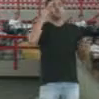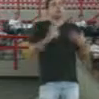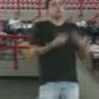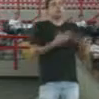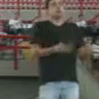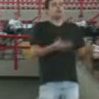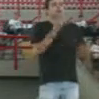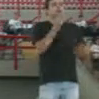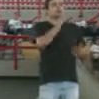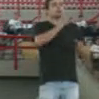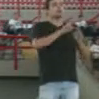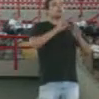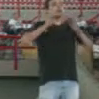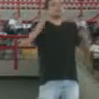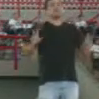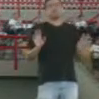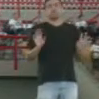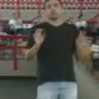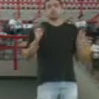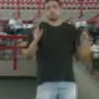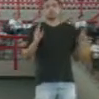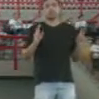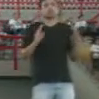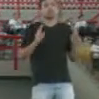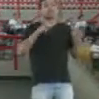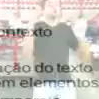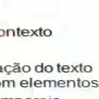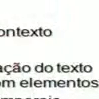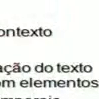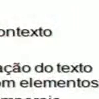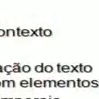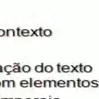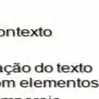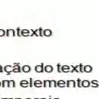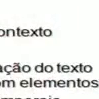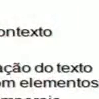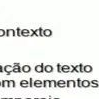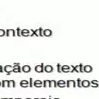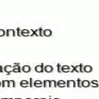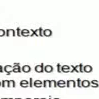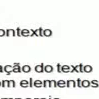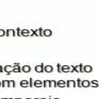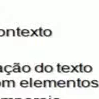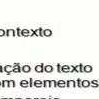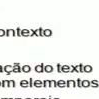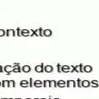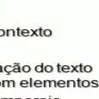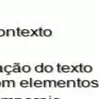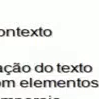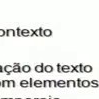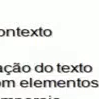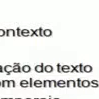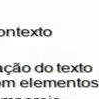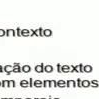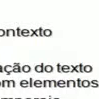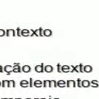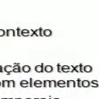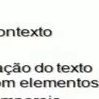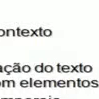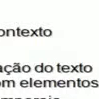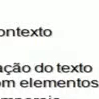leve, é uma dor diferente, né? Então, mas tudo é texto, beleza. Relação do texto com